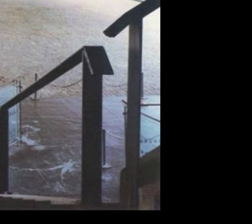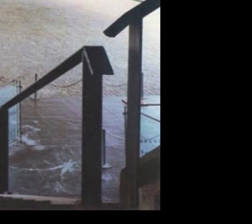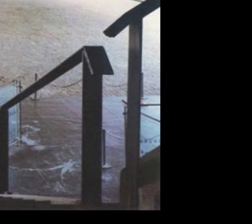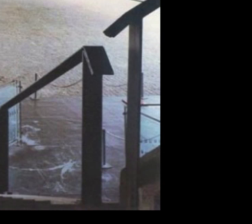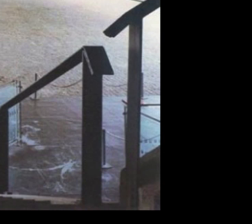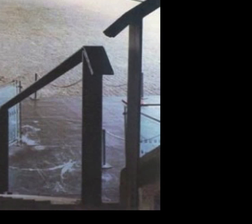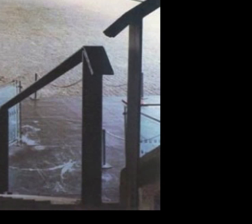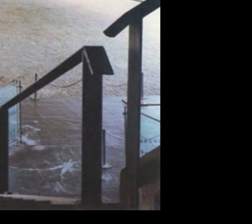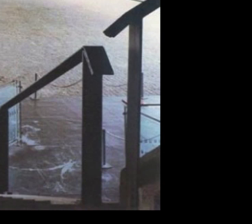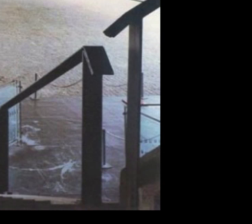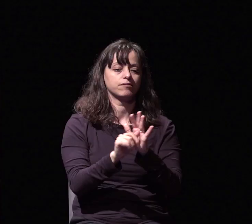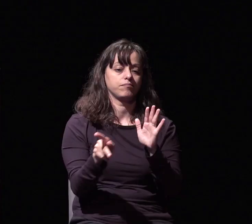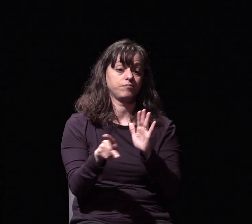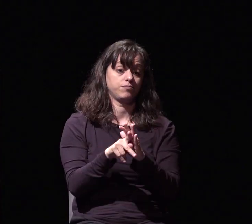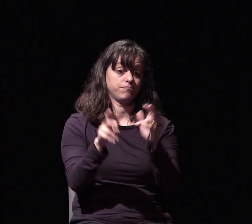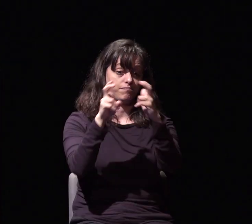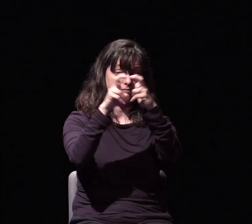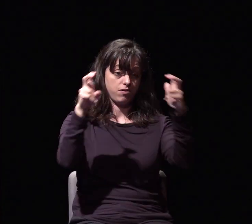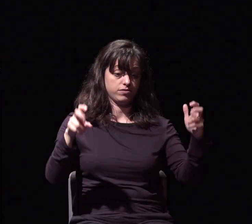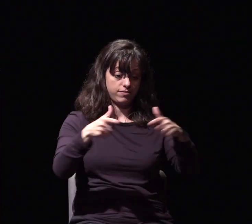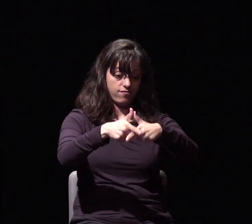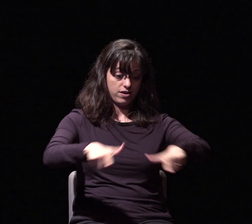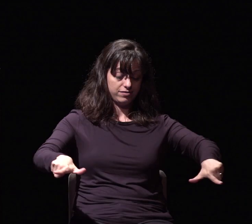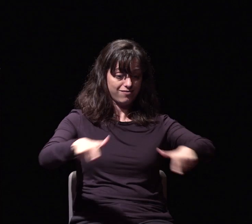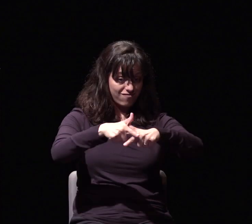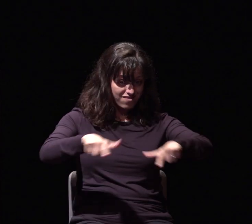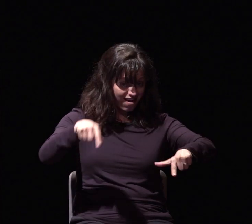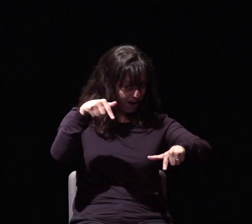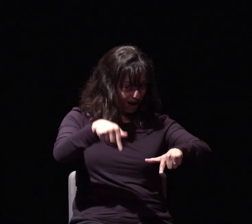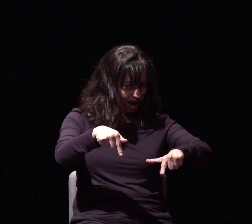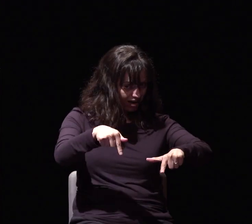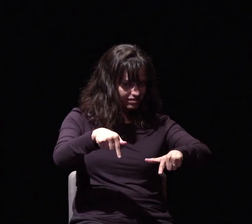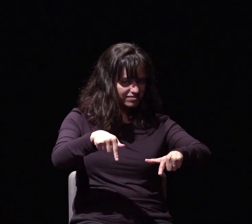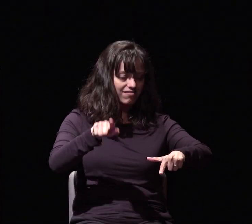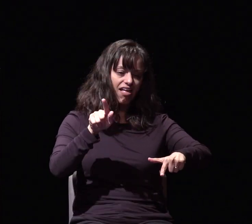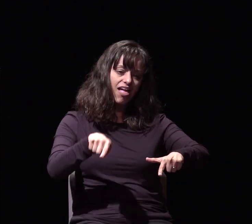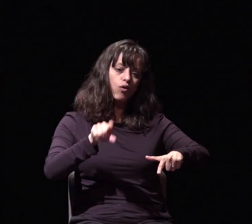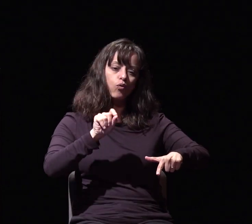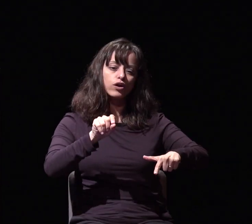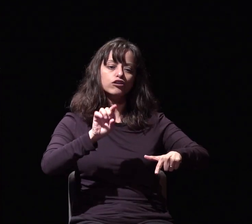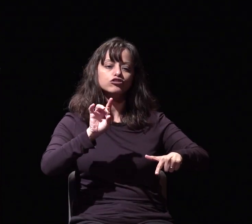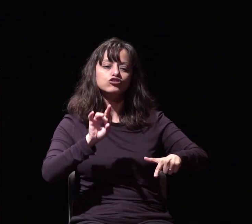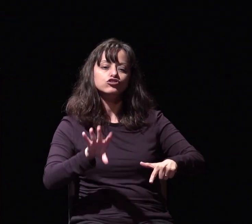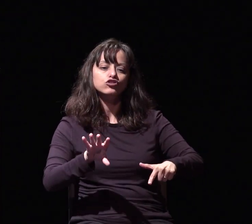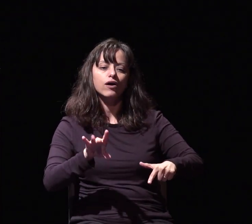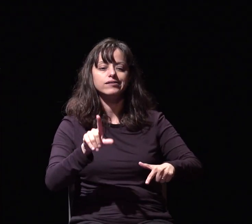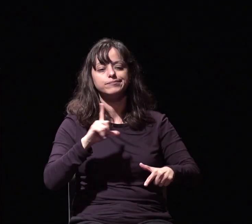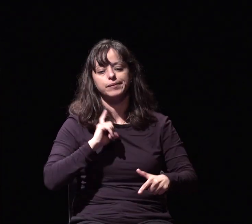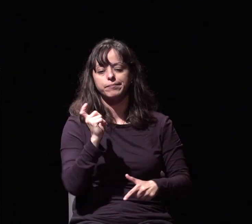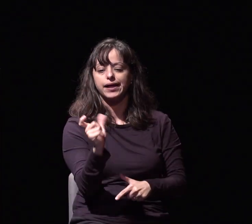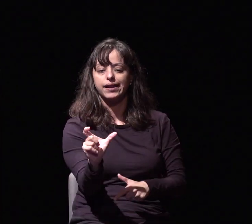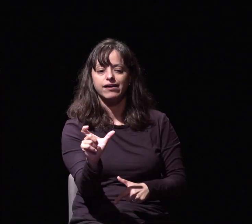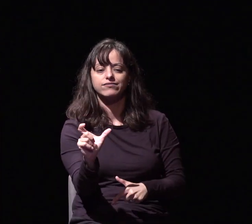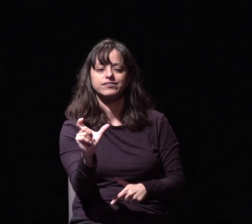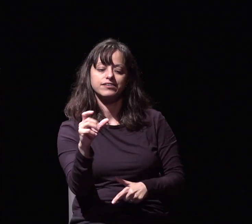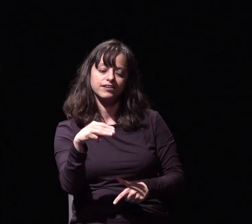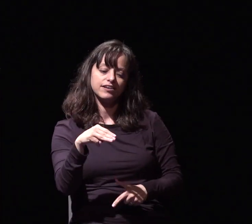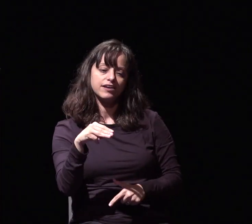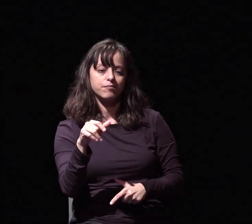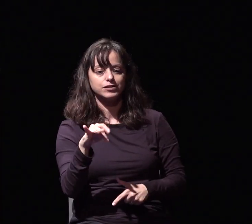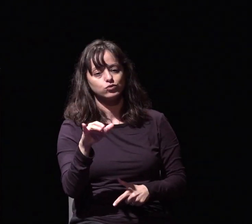autêntica identidade, a de ele não ser um substantivo masculino ou um